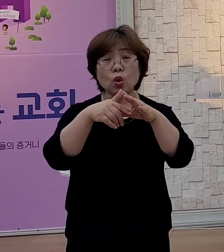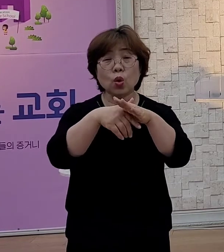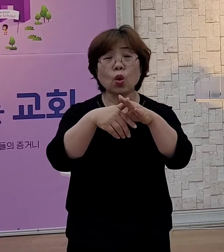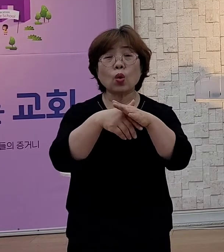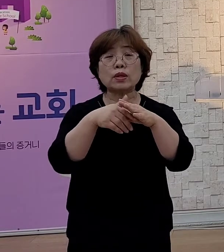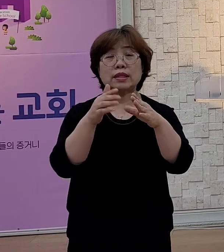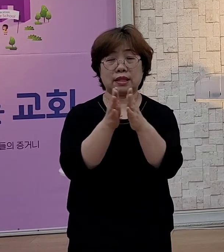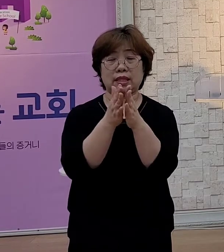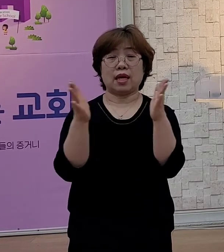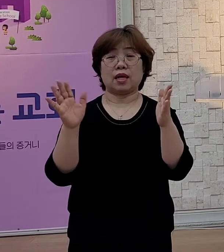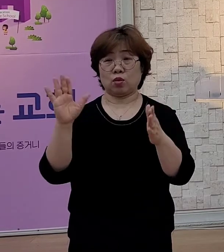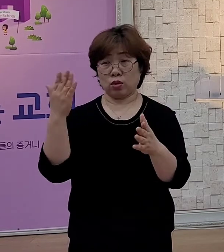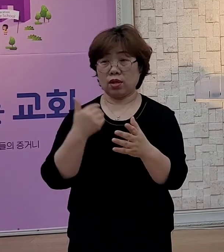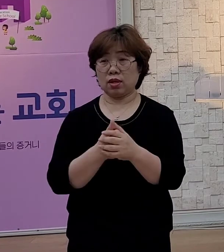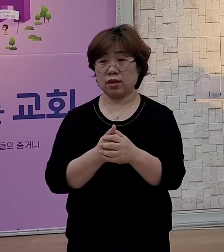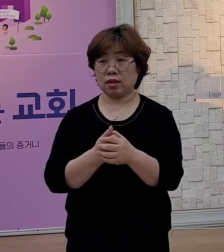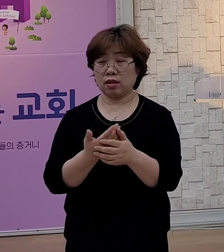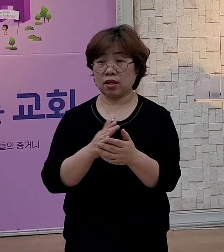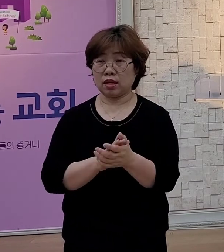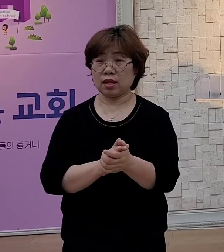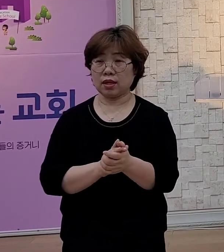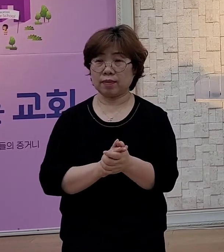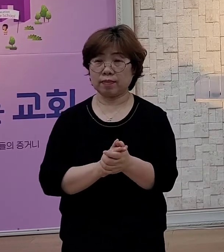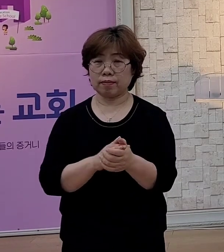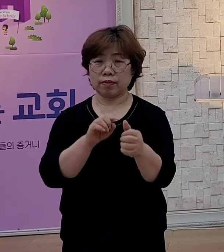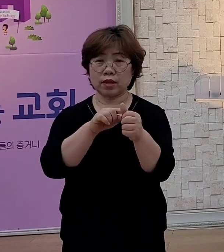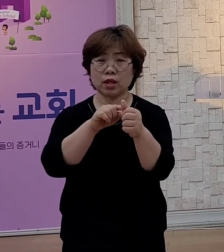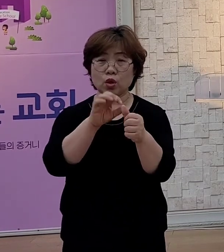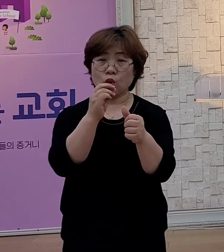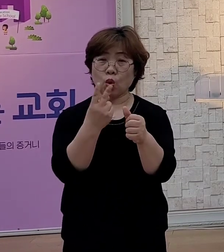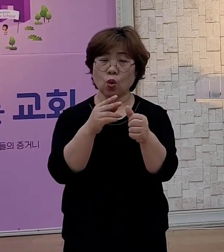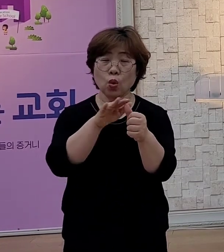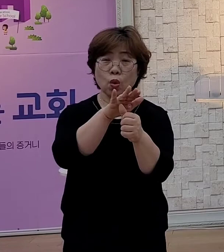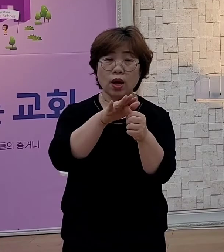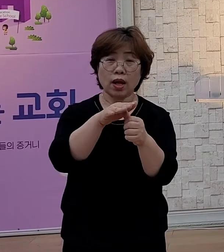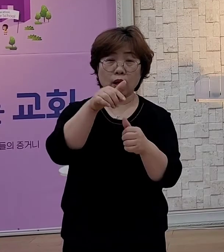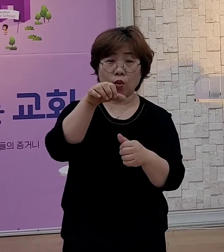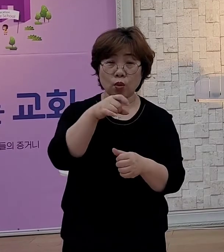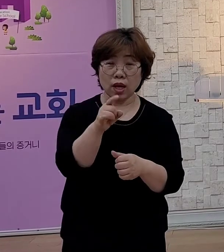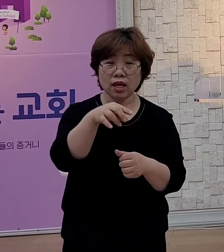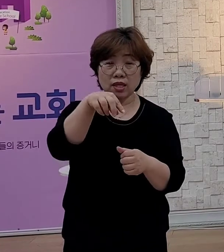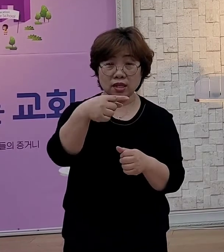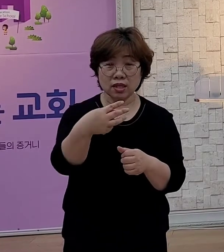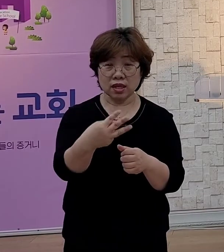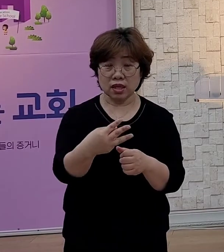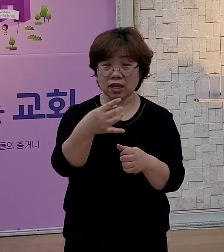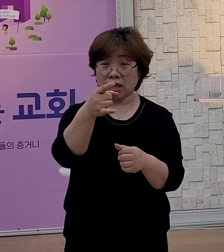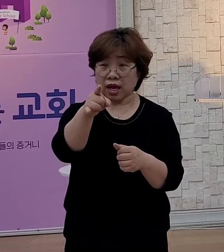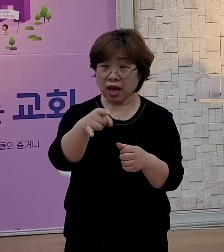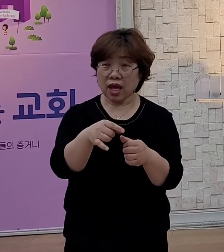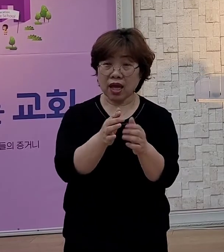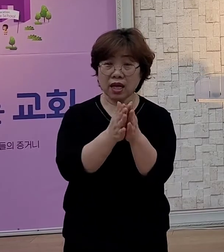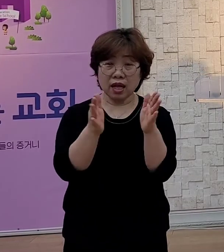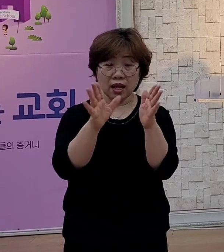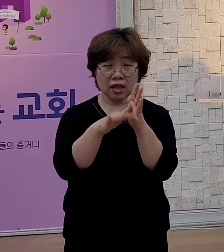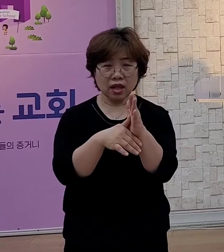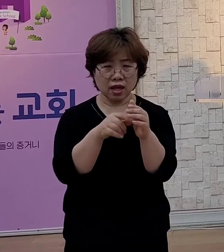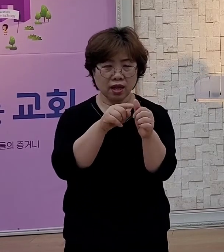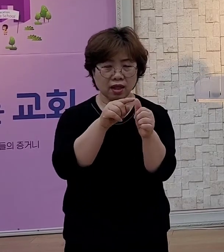요한 웨슬레가 이제 활동했던 그 시절에 안타깝지만 교파